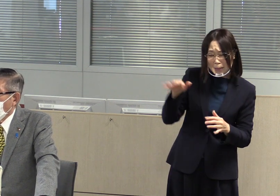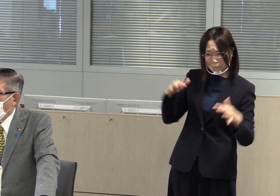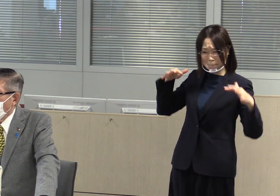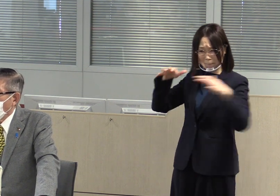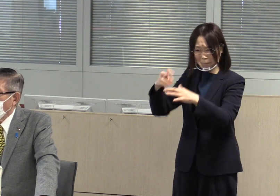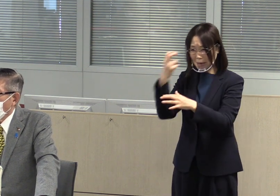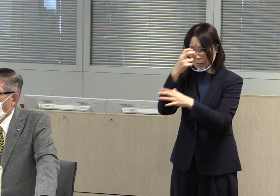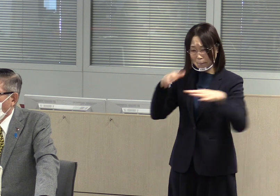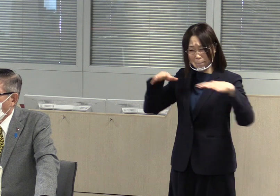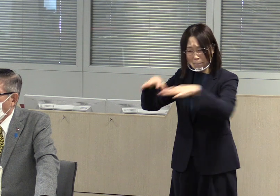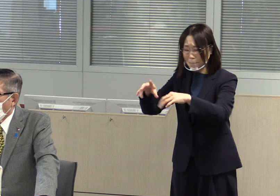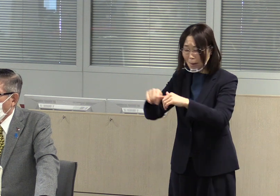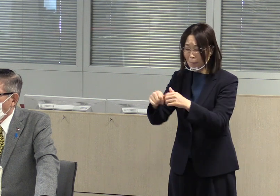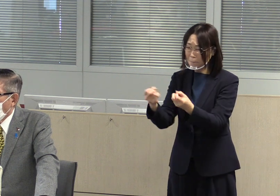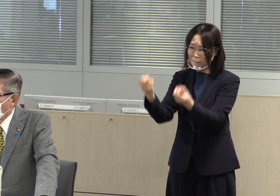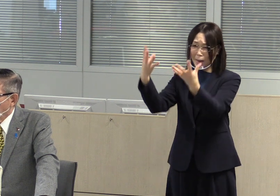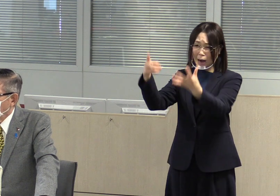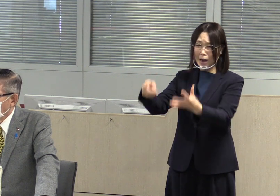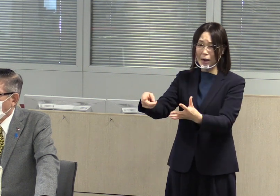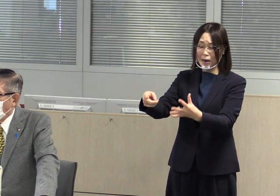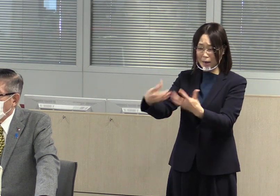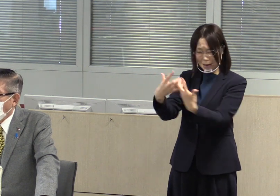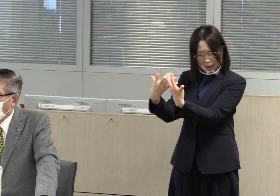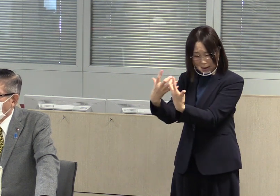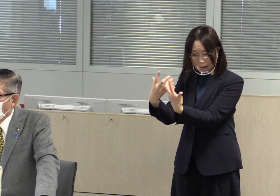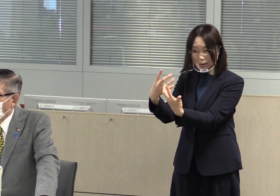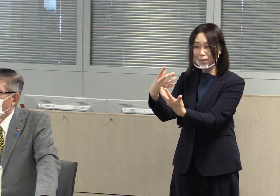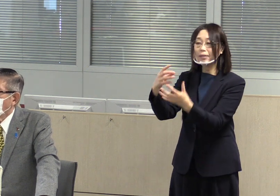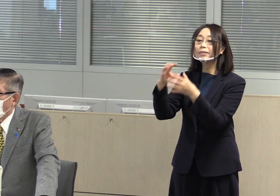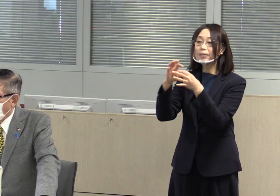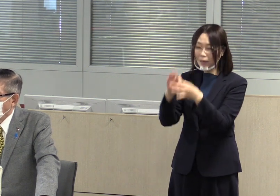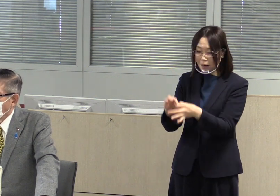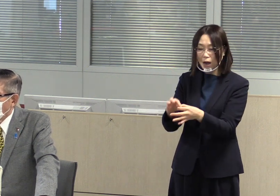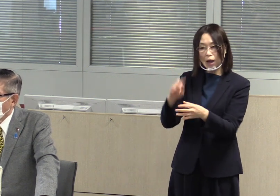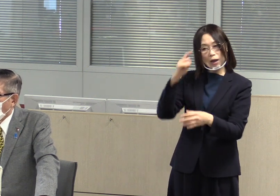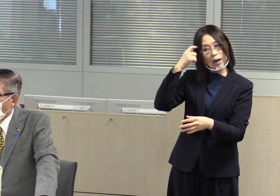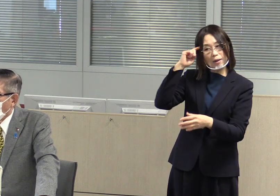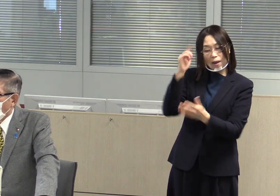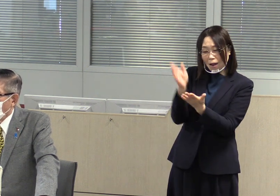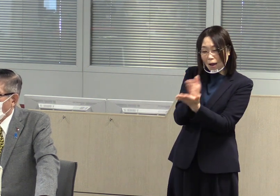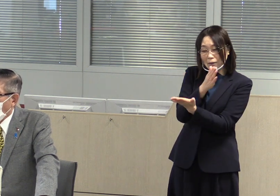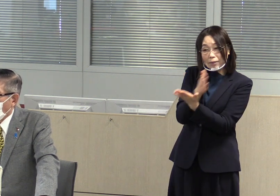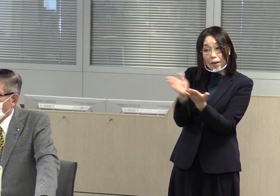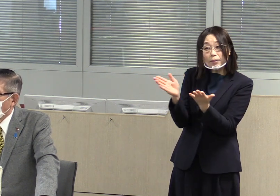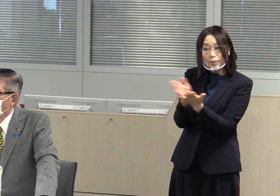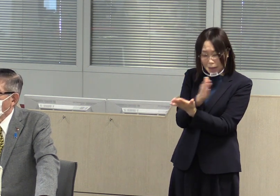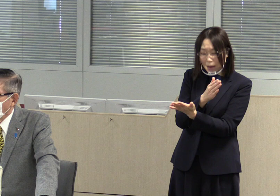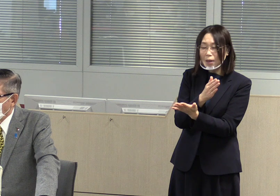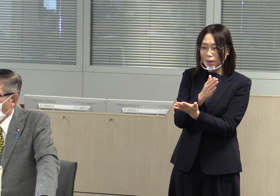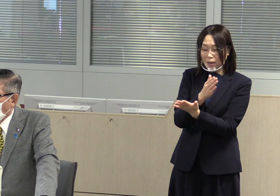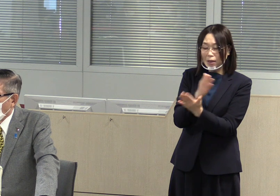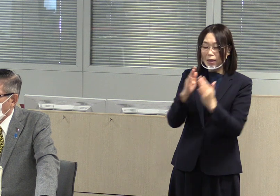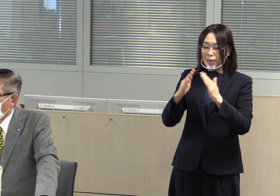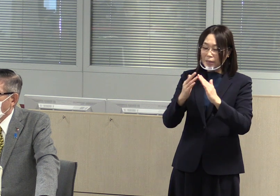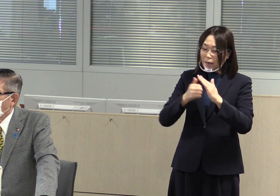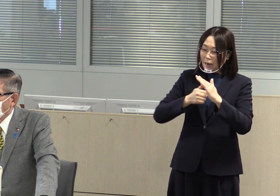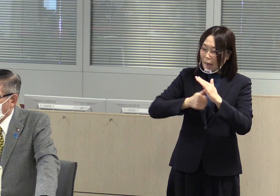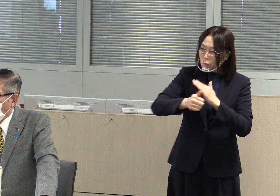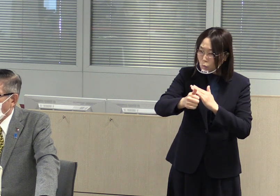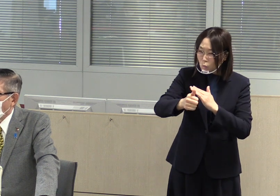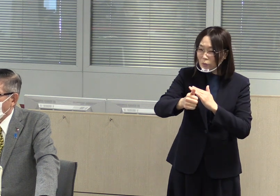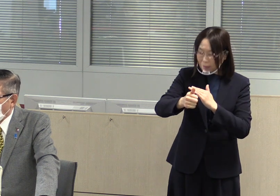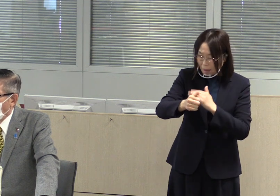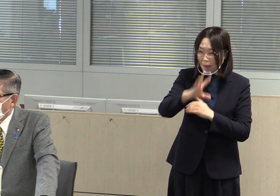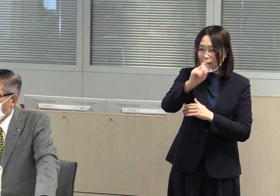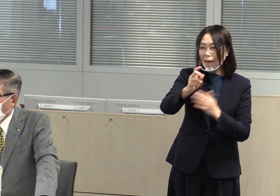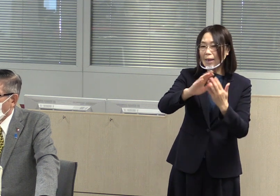ね、そういうところは十分に、考慮しながら、外出時に県外の人と、ね、